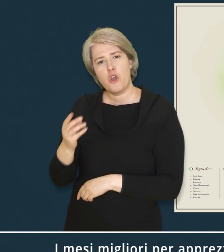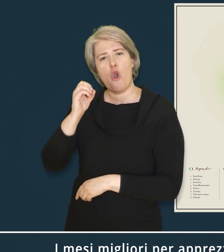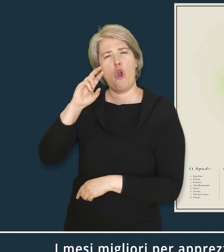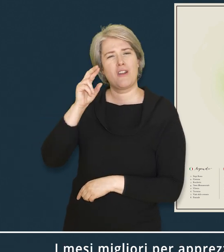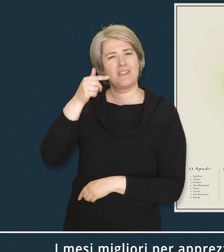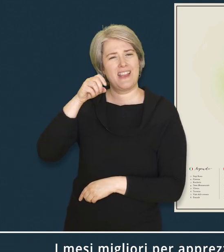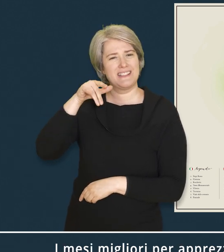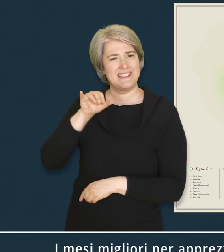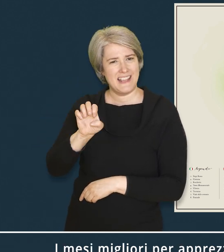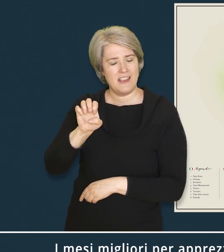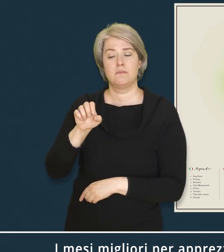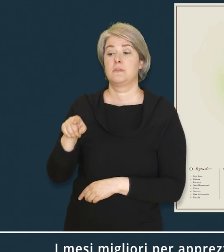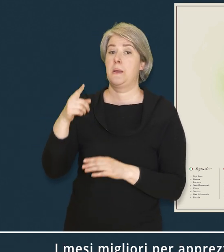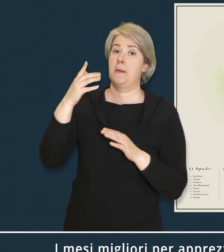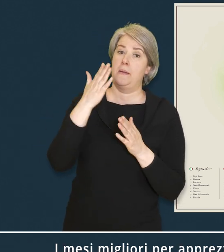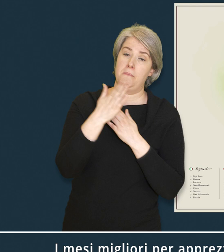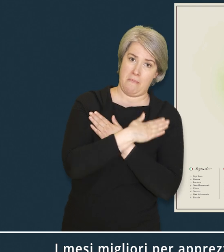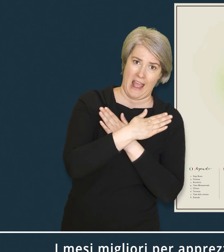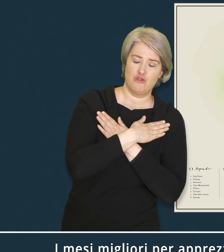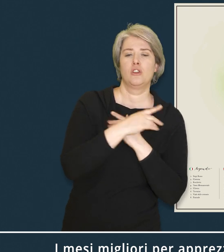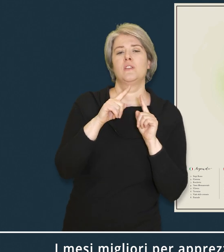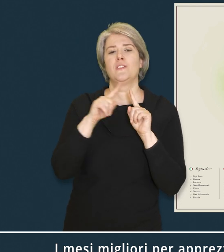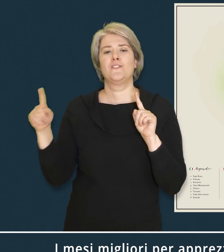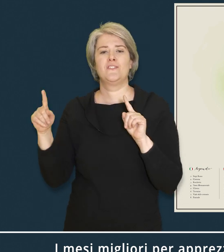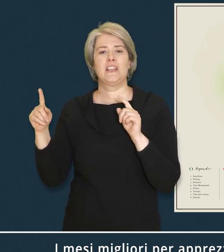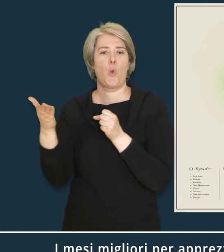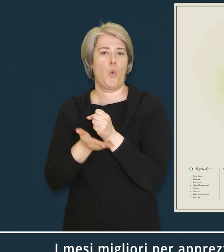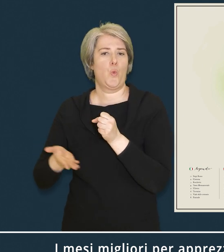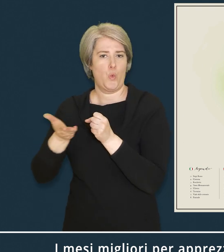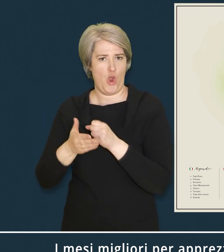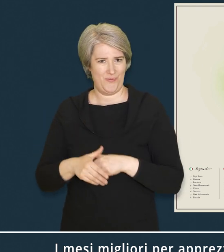la fioritura delle ortensie vanno da maggio a luglio.